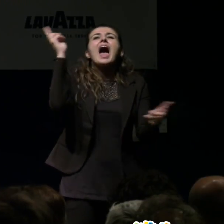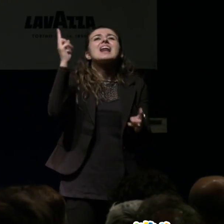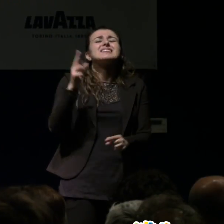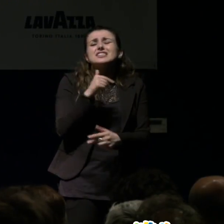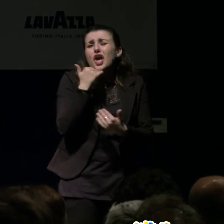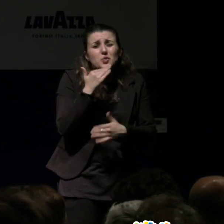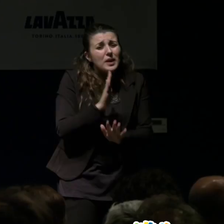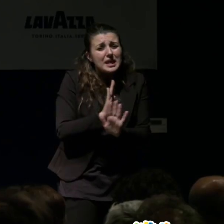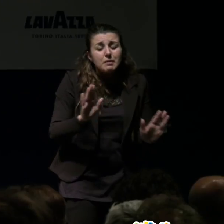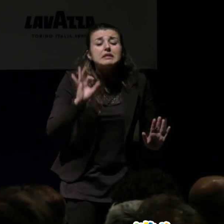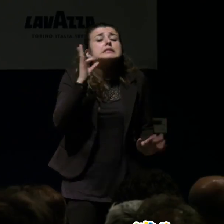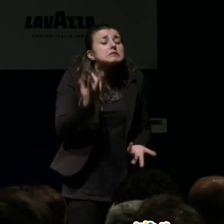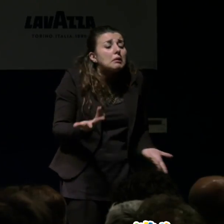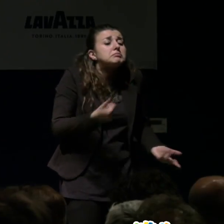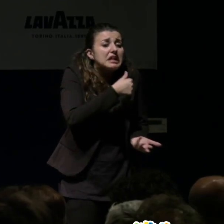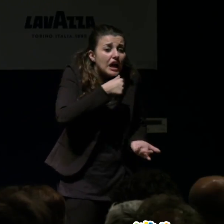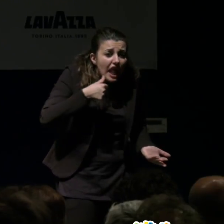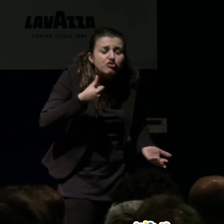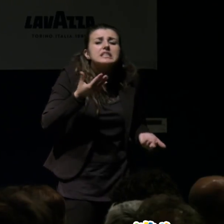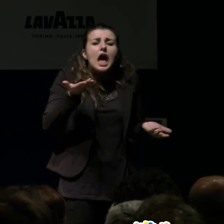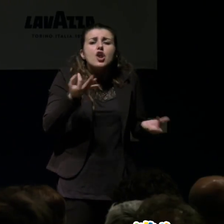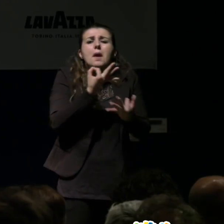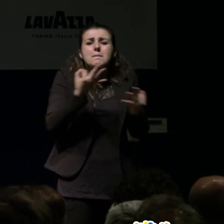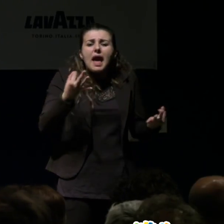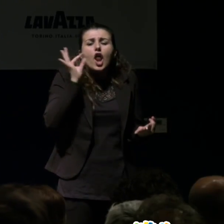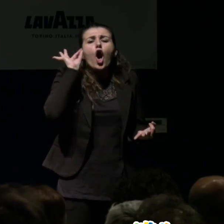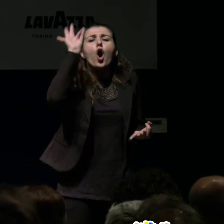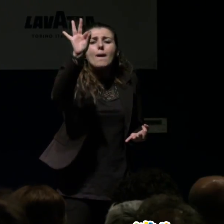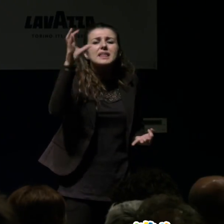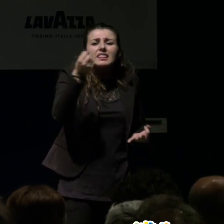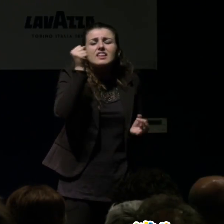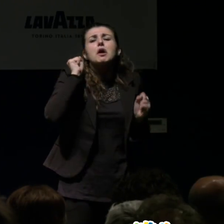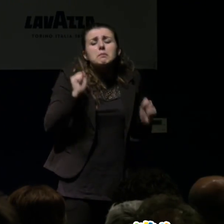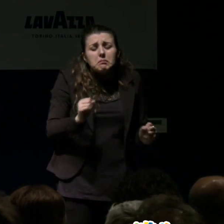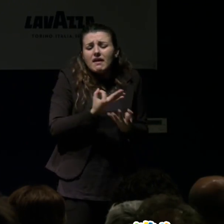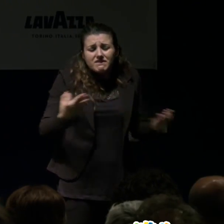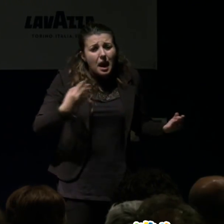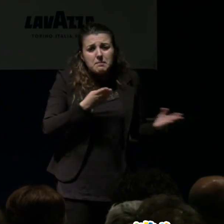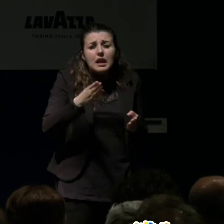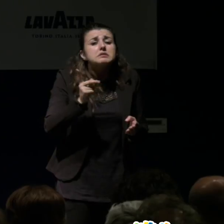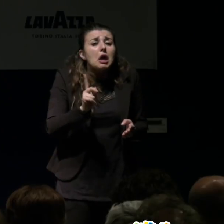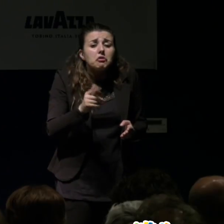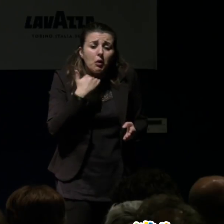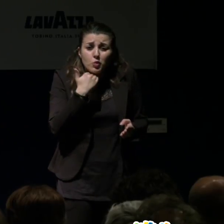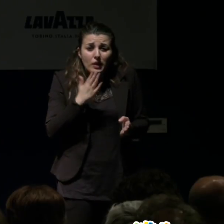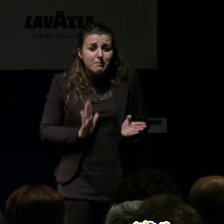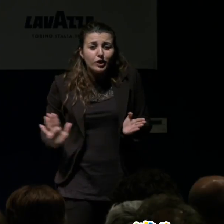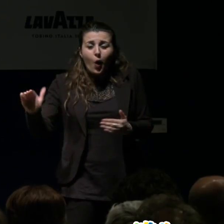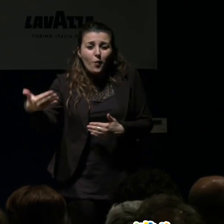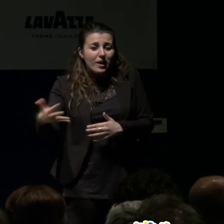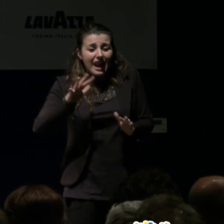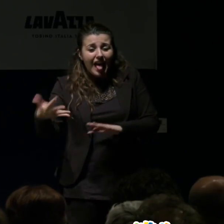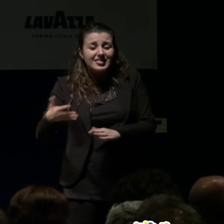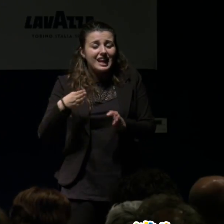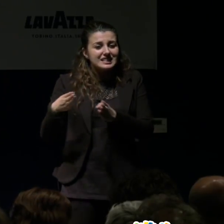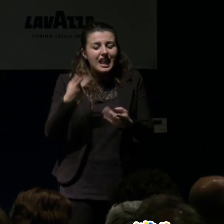come di essere necessario essere artisti per conseguire un obiettivo bene quella strada altrimenti no e quindi